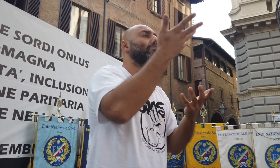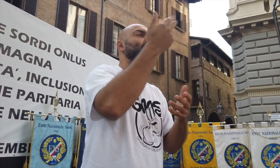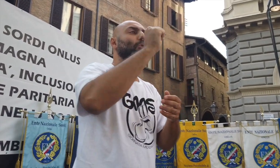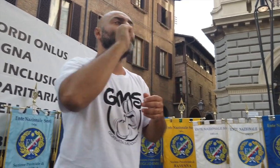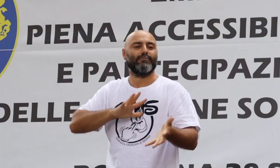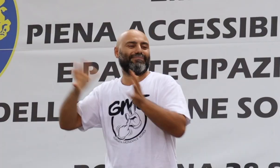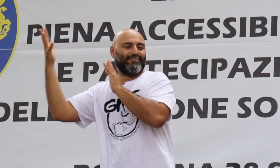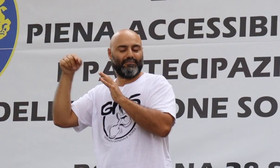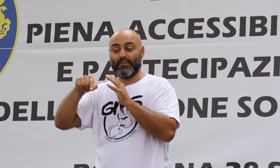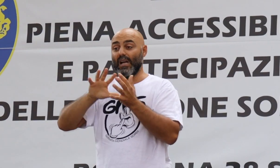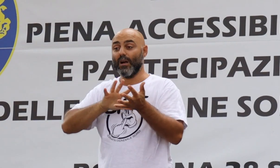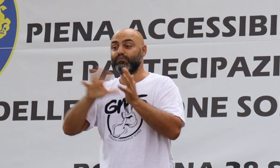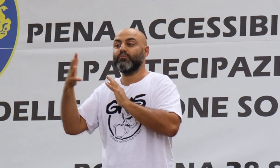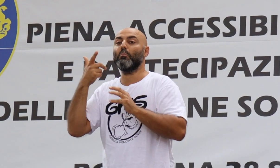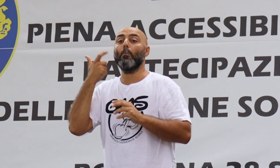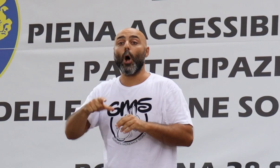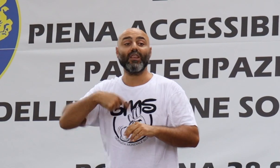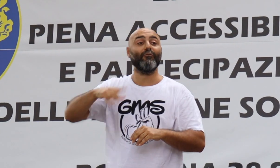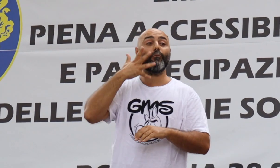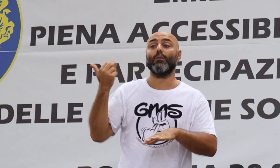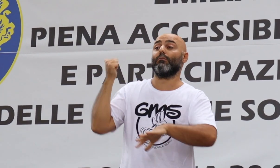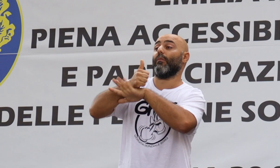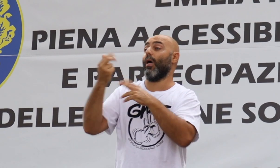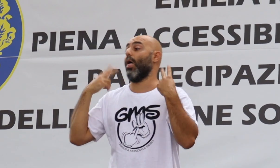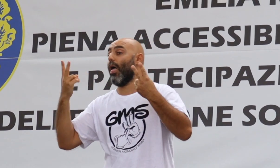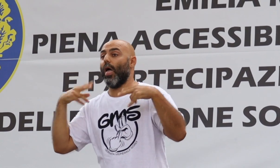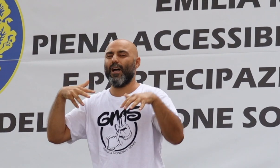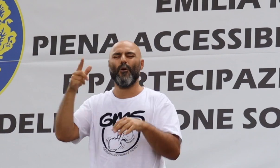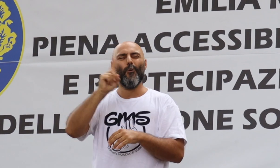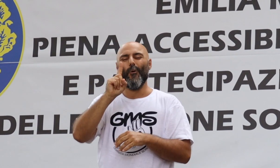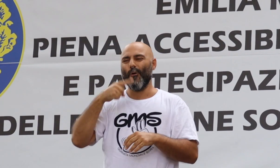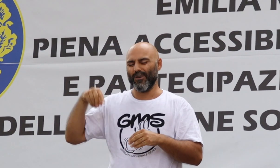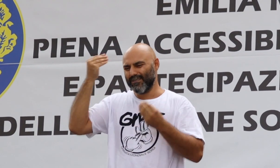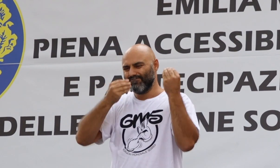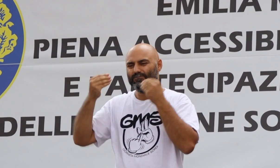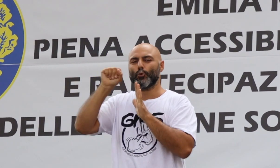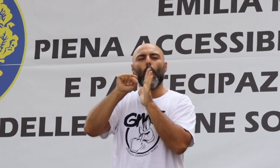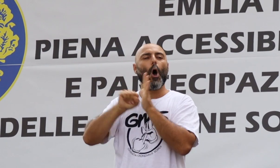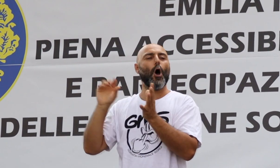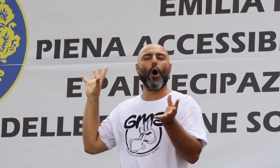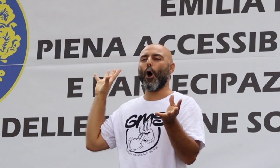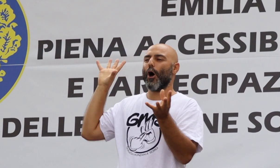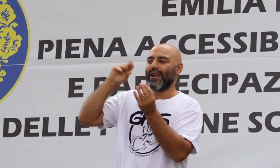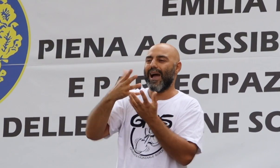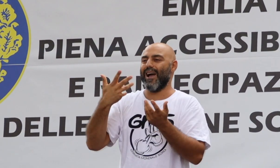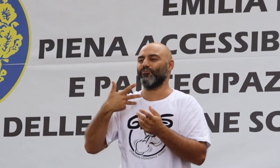Cercando di dare autonomia, ci ha spinto a cambiare ancora, perché volevamo essere direttamente i